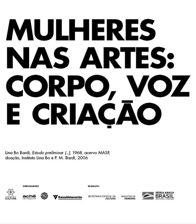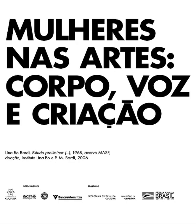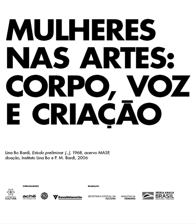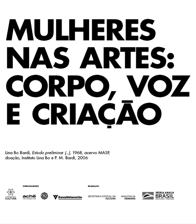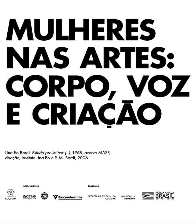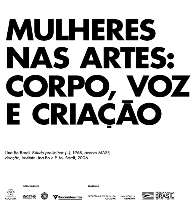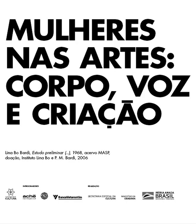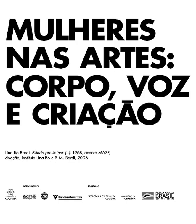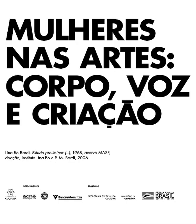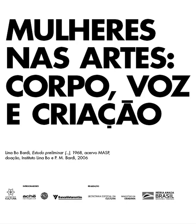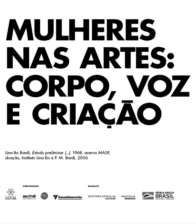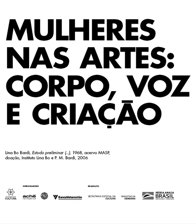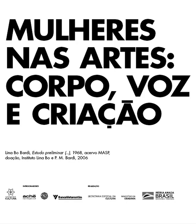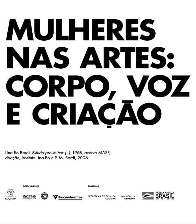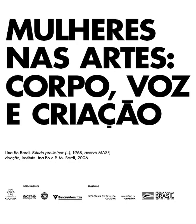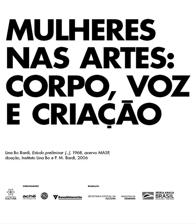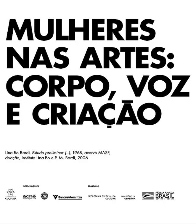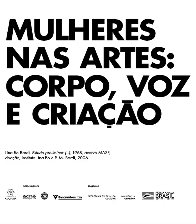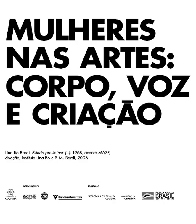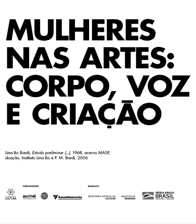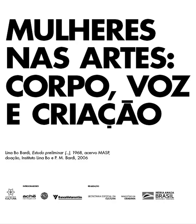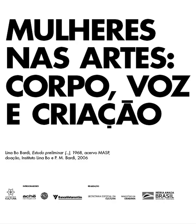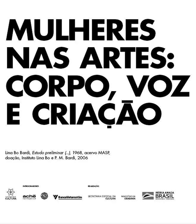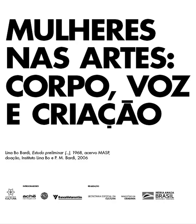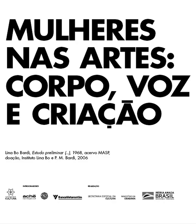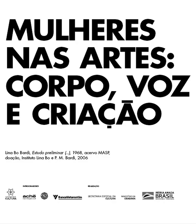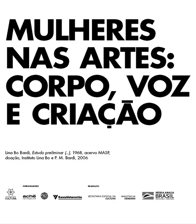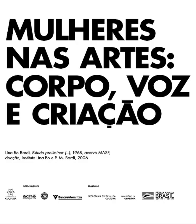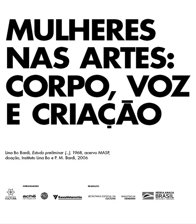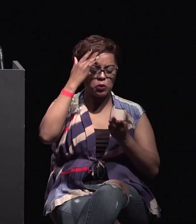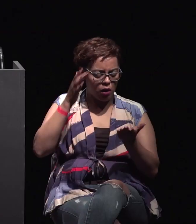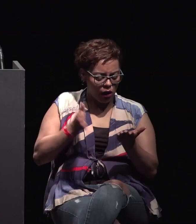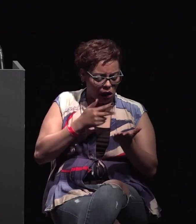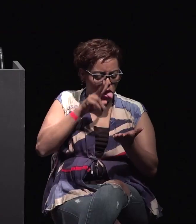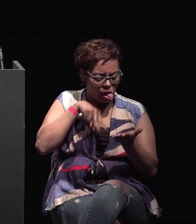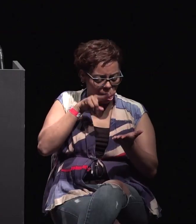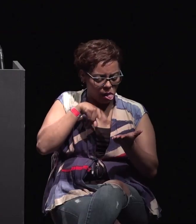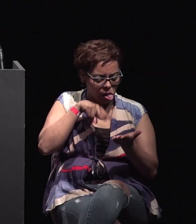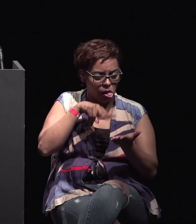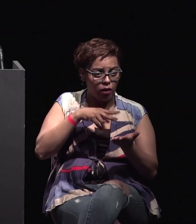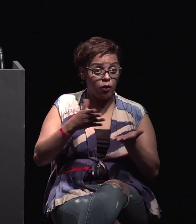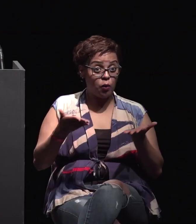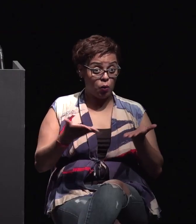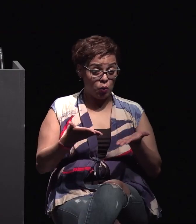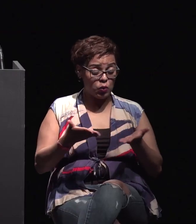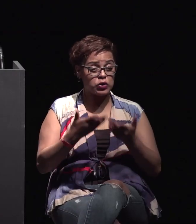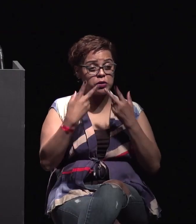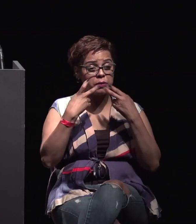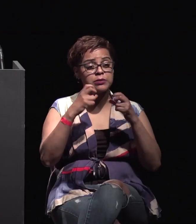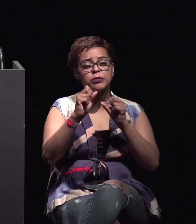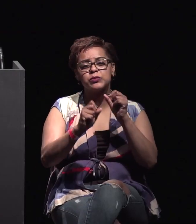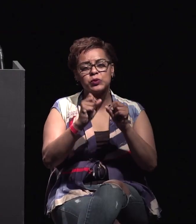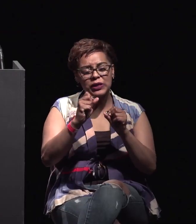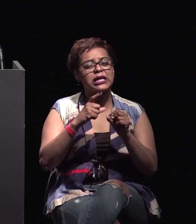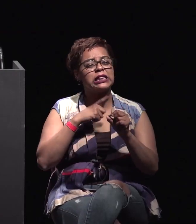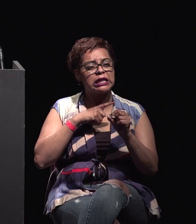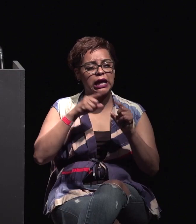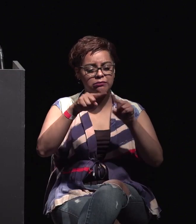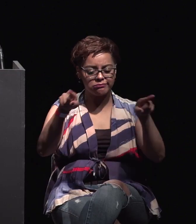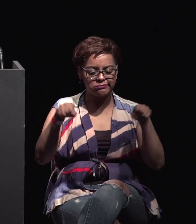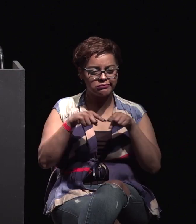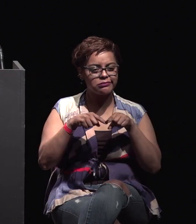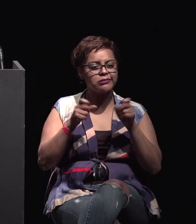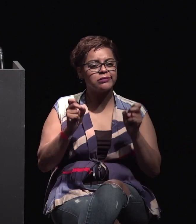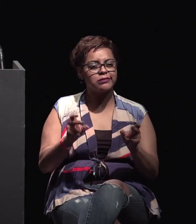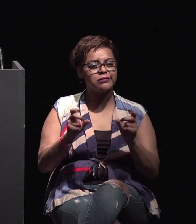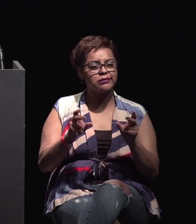de maneira positiva, o mercado. Hoje, vemos seções nas livrarias dedicadas às